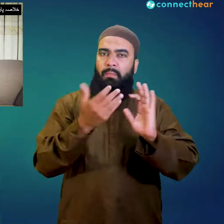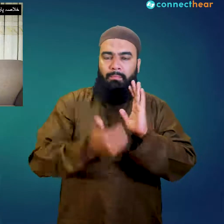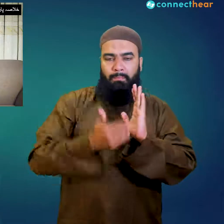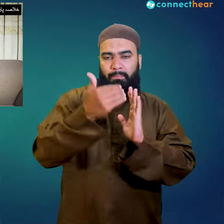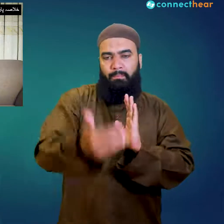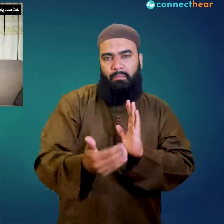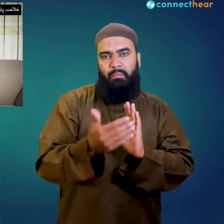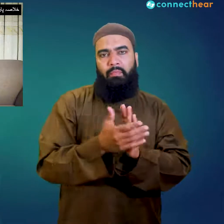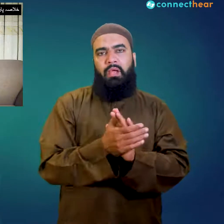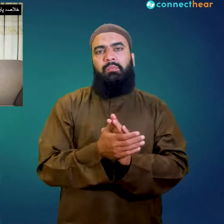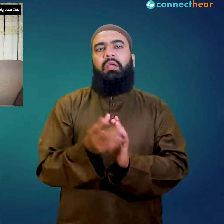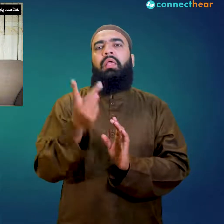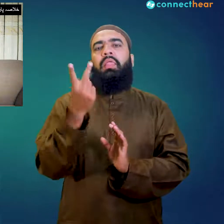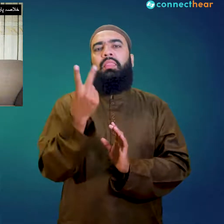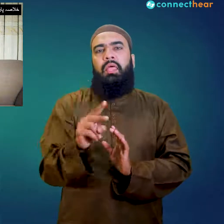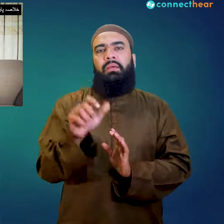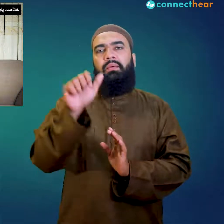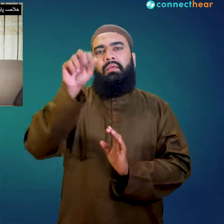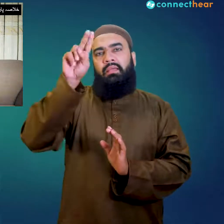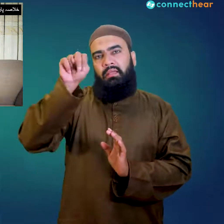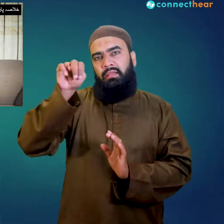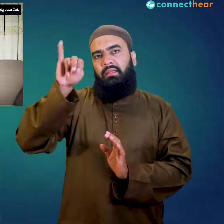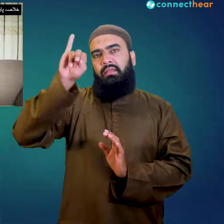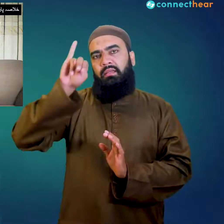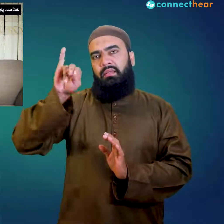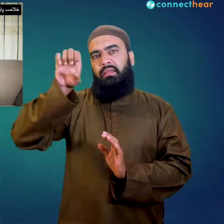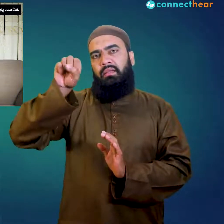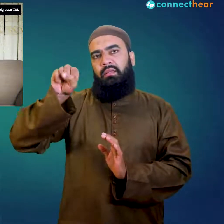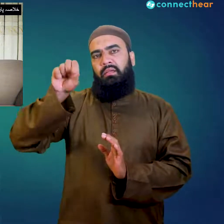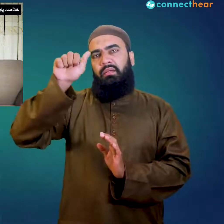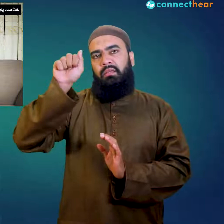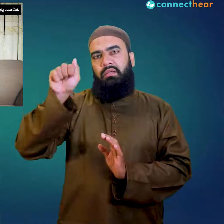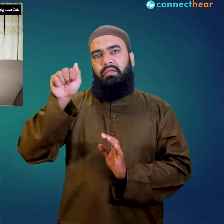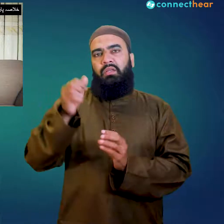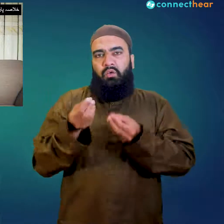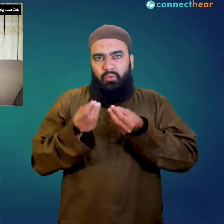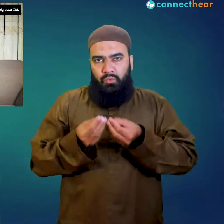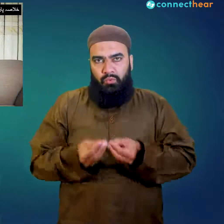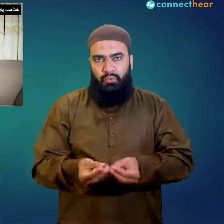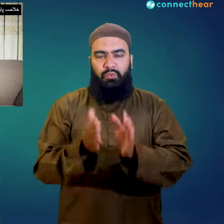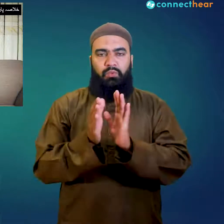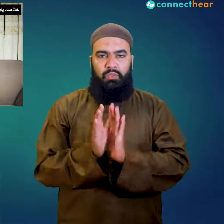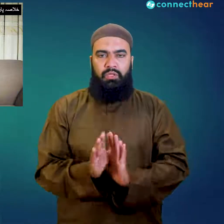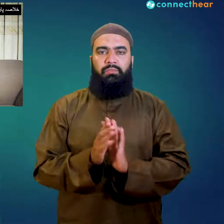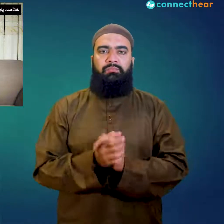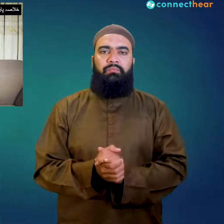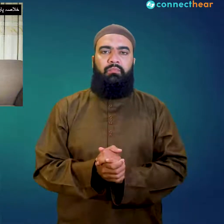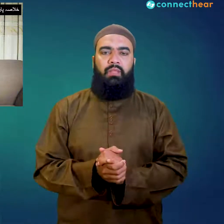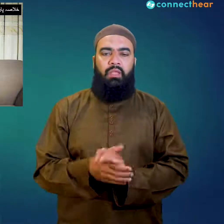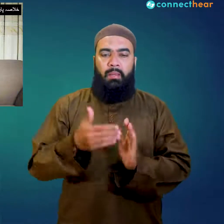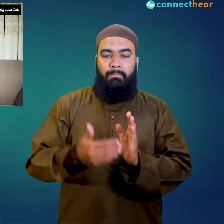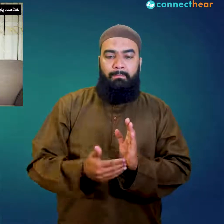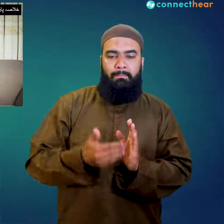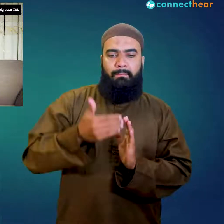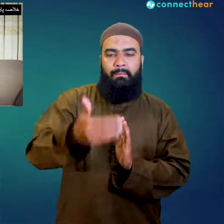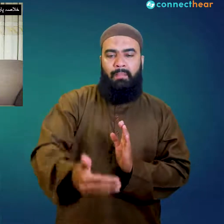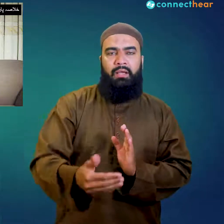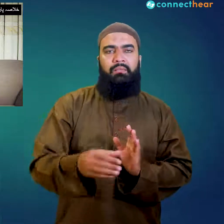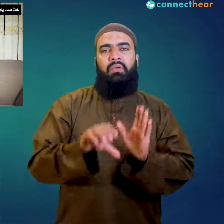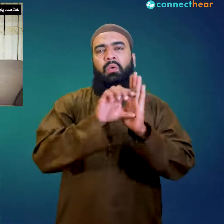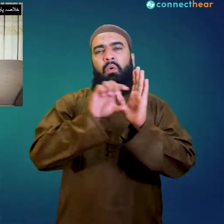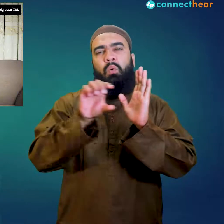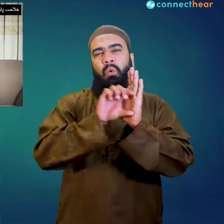ہے، جو کہ رکوع نمبر 1 سے رکوع نمبر 4 تک اور آیت نمبر 1